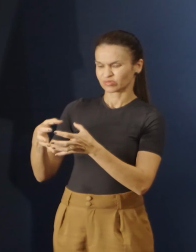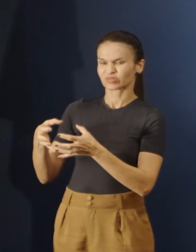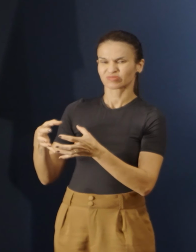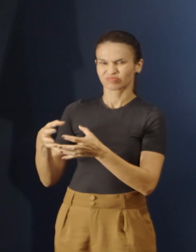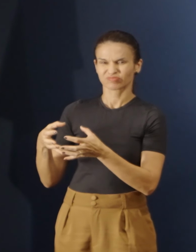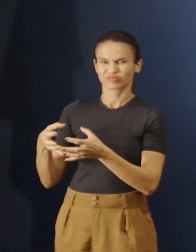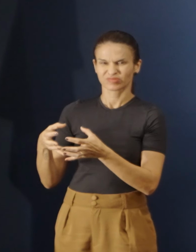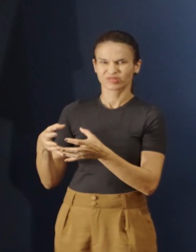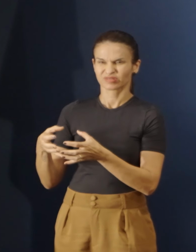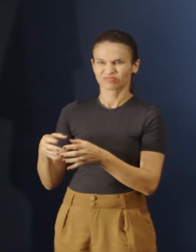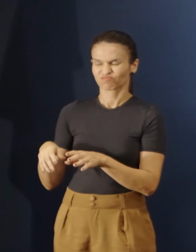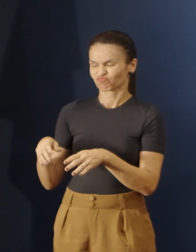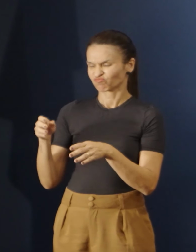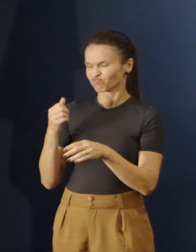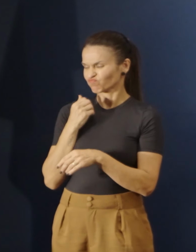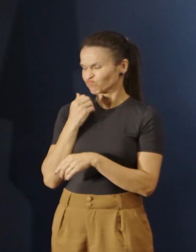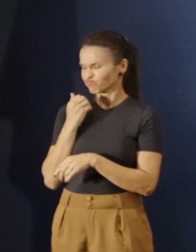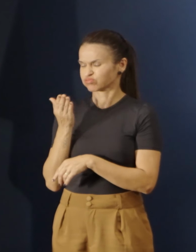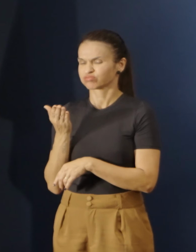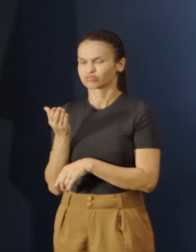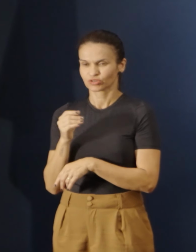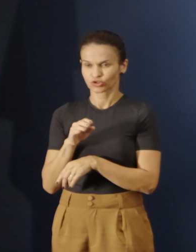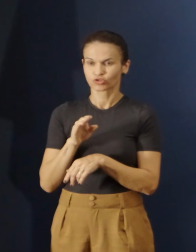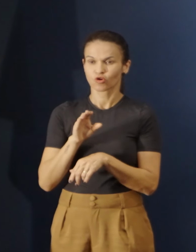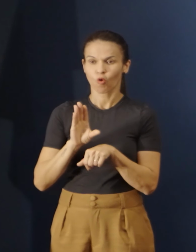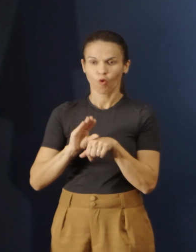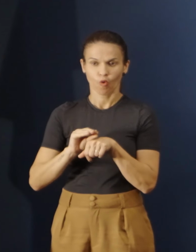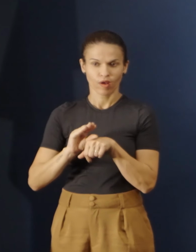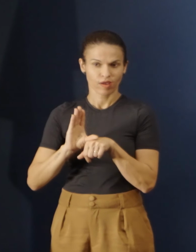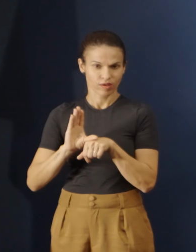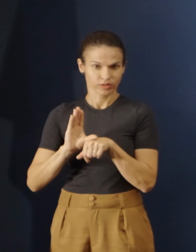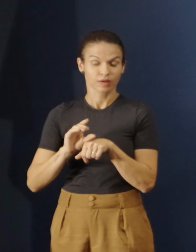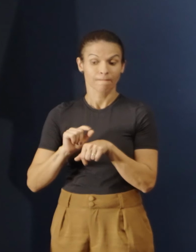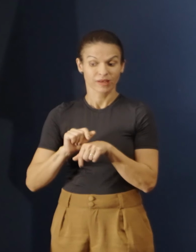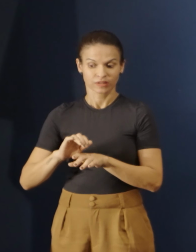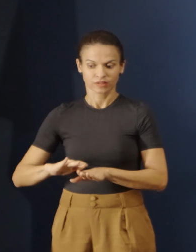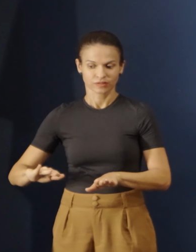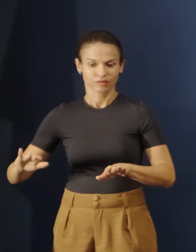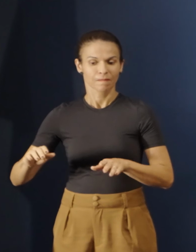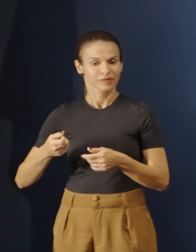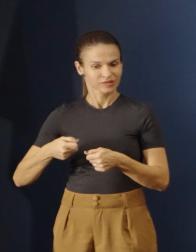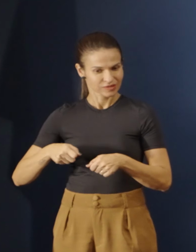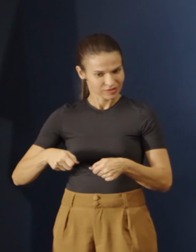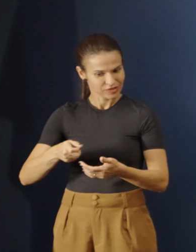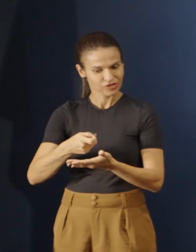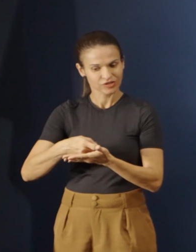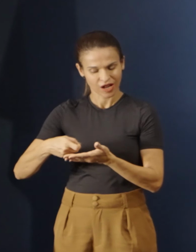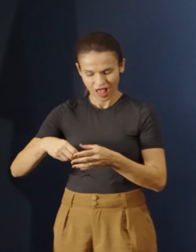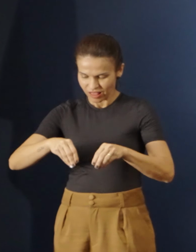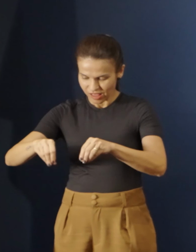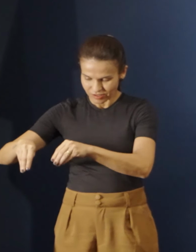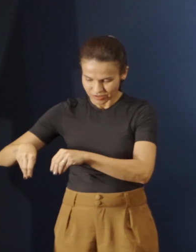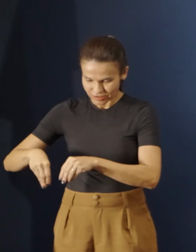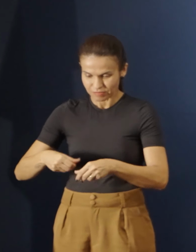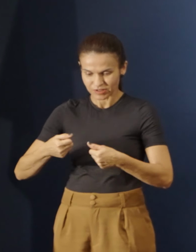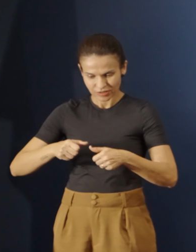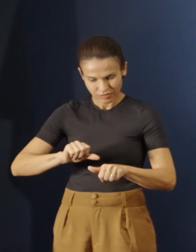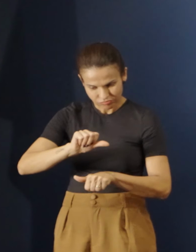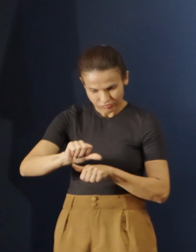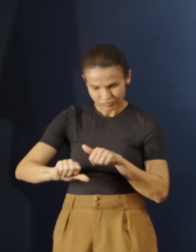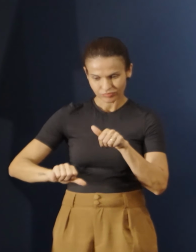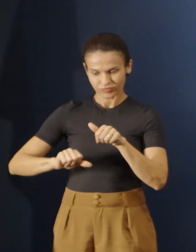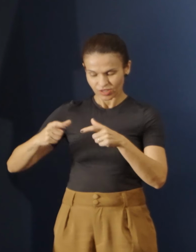termo, né, assim, chulas de conhecimento. E o Mário fala, mas é neste chão que você tem que escrever, é nessa terra que você tem que transformar,